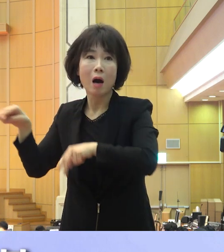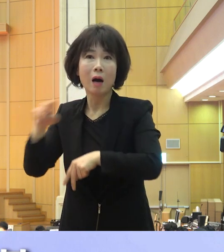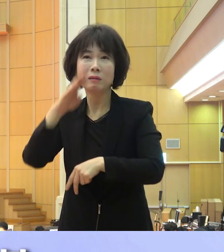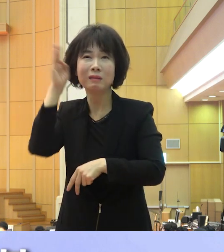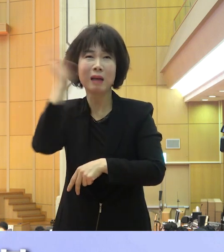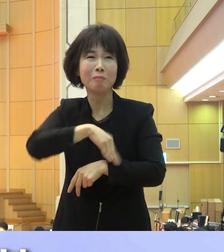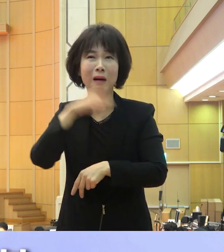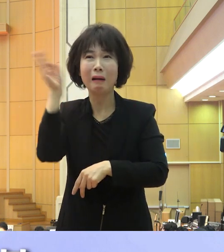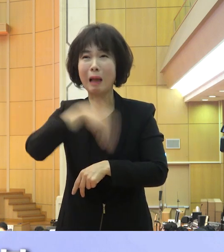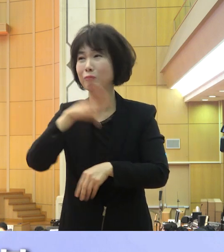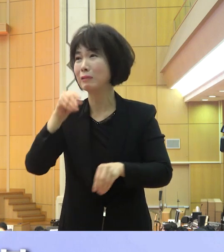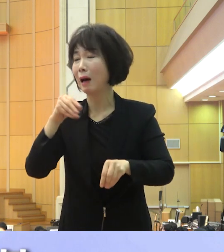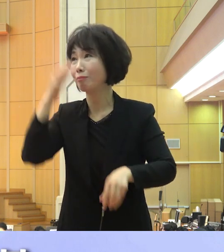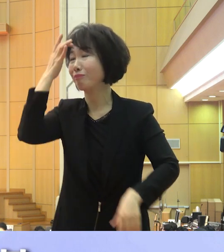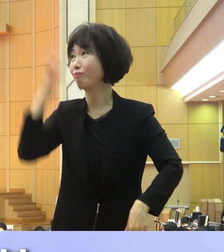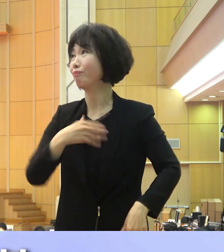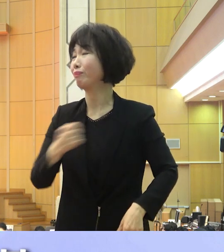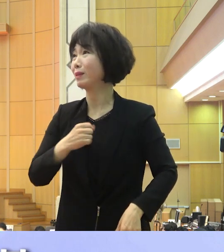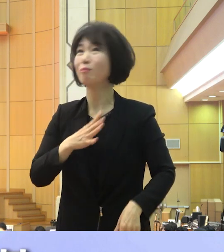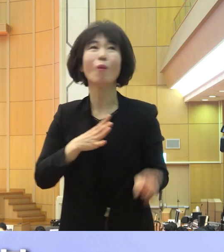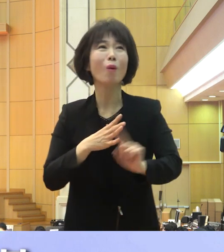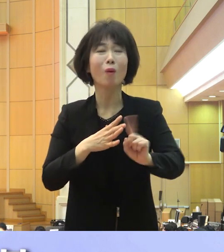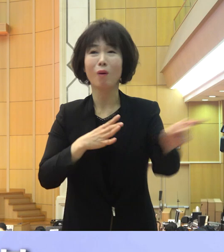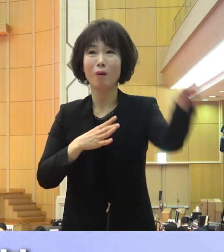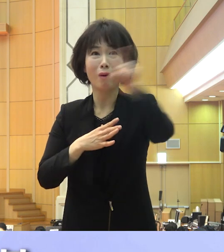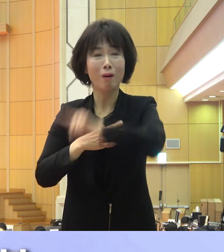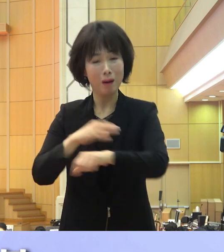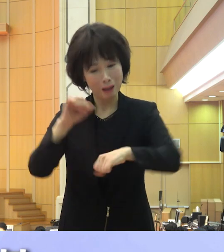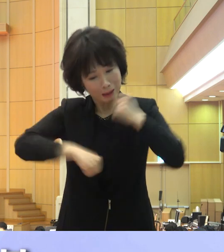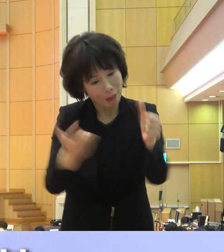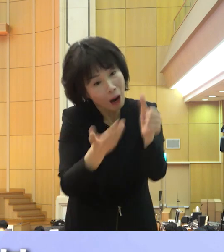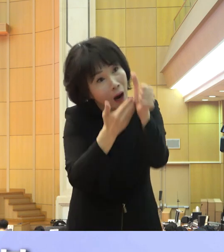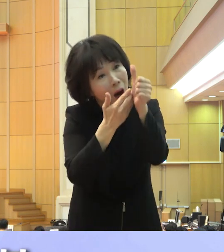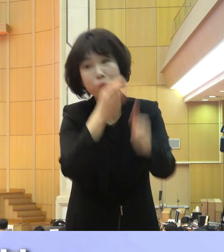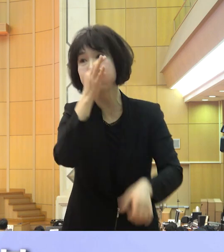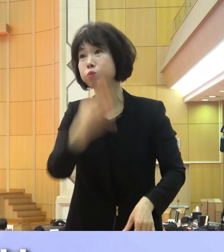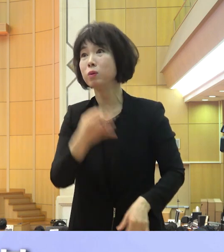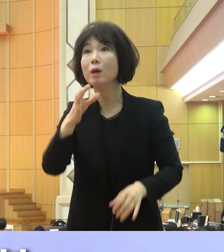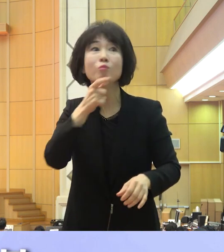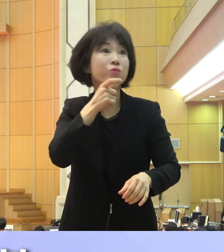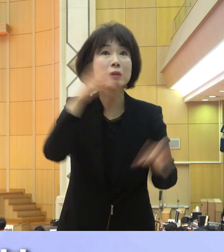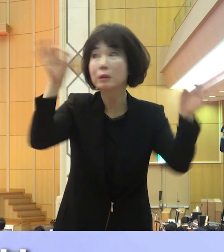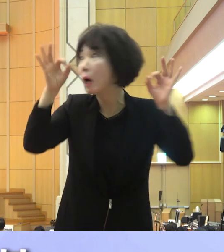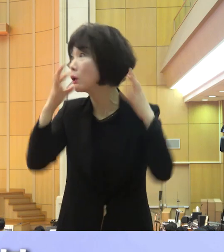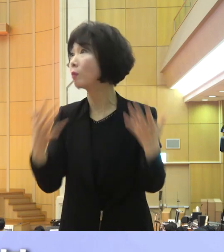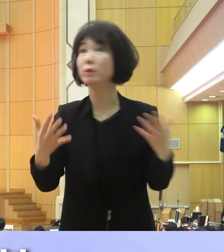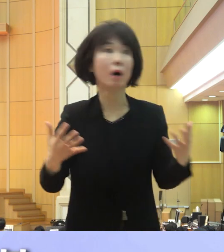농사 지을 수 없습니다. 짐승떼를 기르는 것도 겨우 힘듭니다.